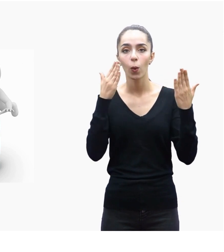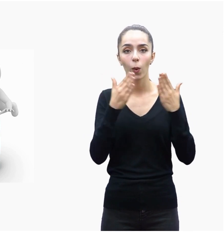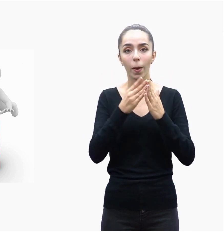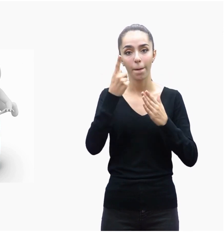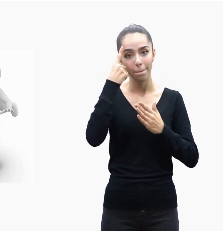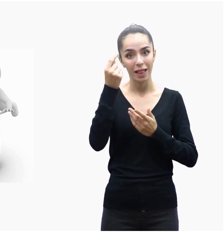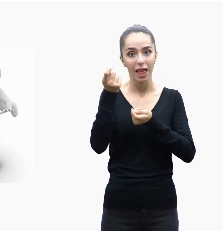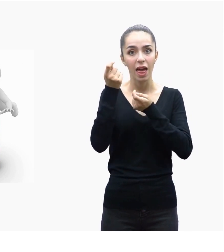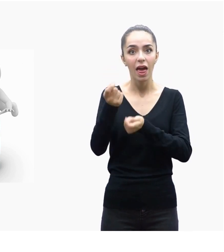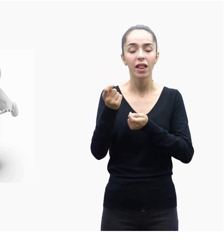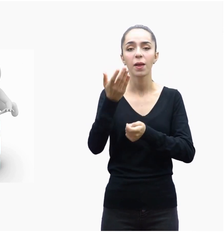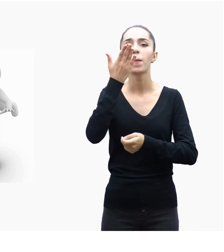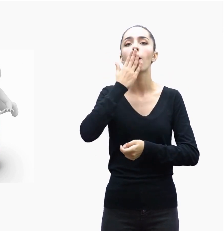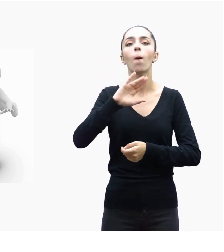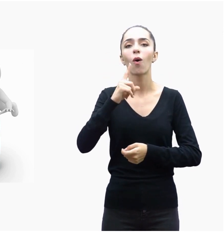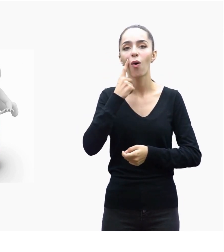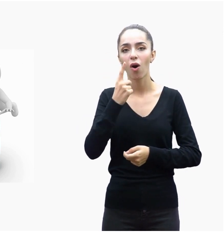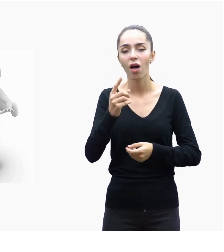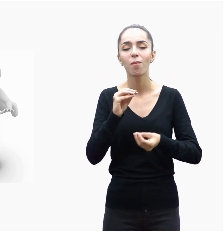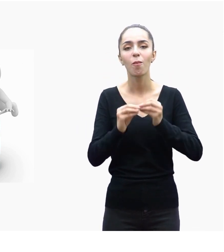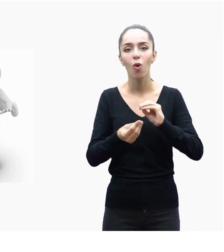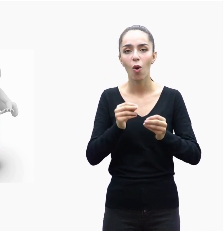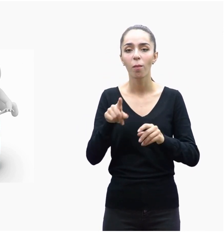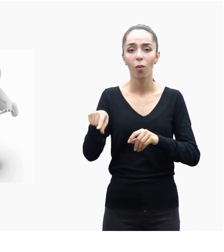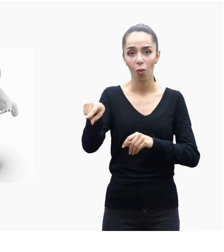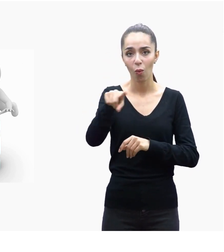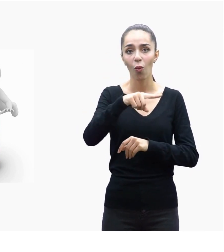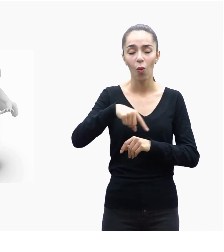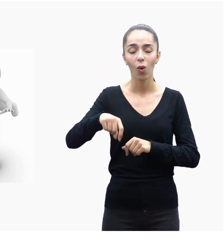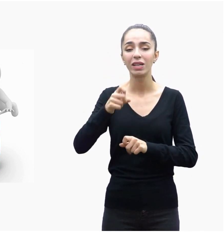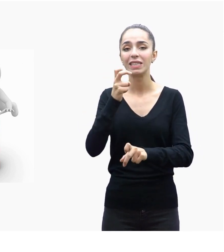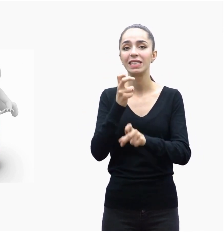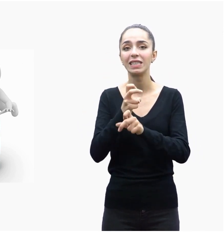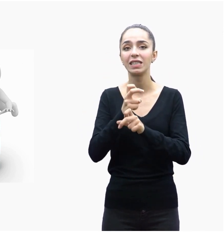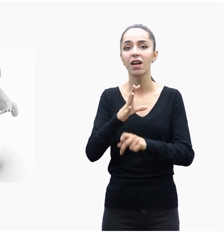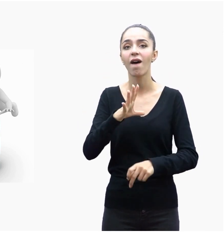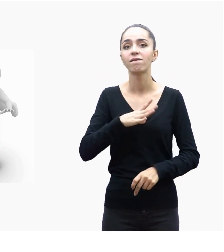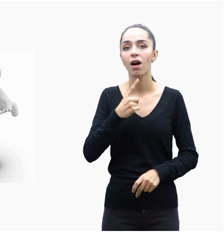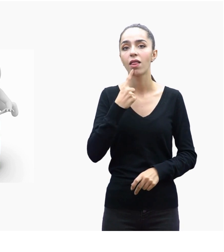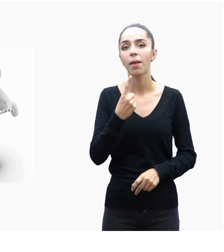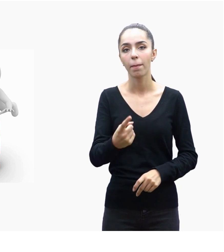eğitime sahip olmamaları durumunda risk altında olabilirler.